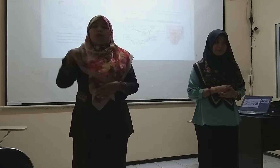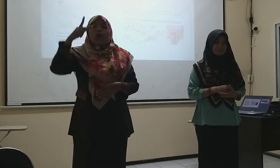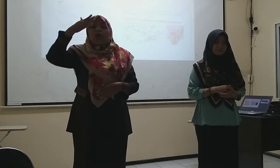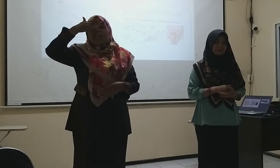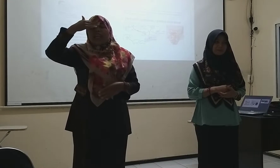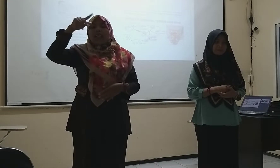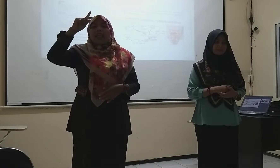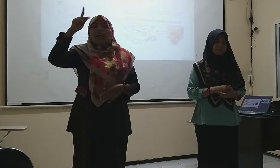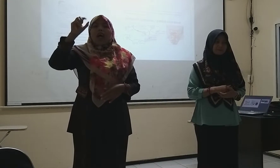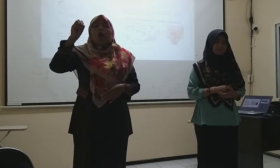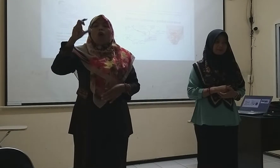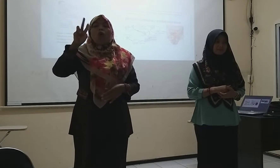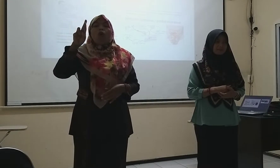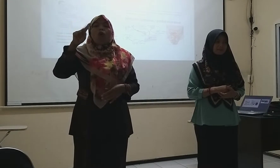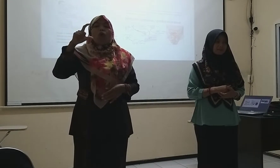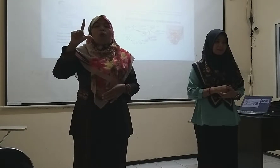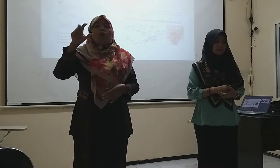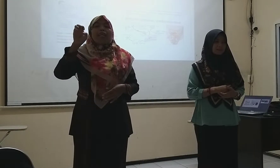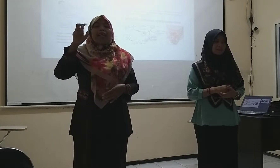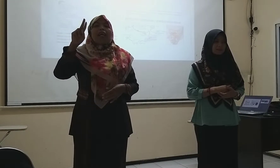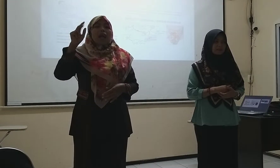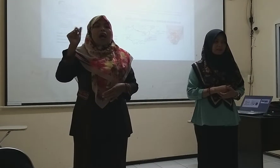Paham?